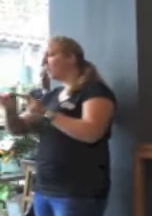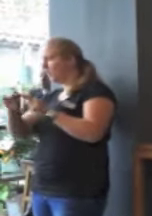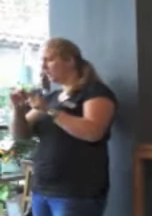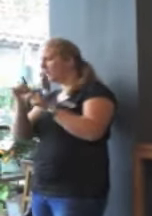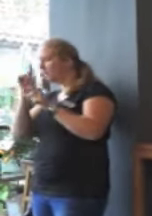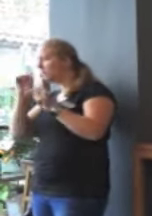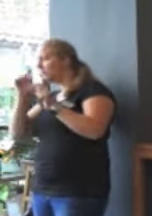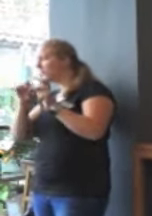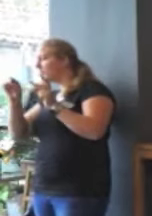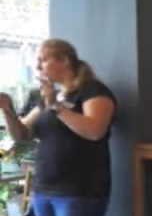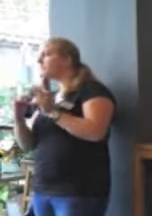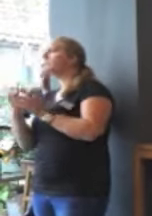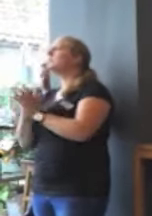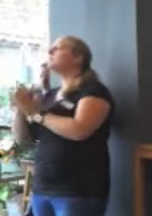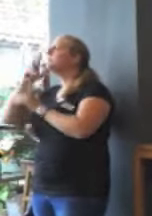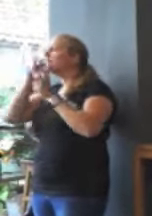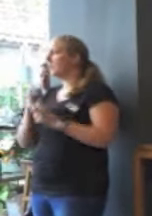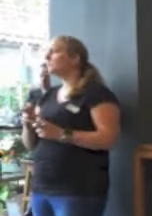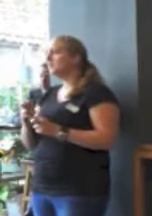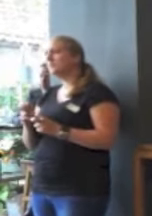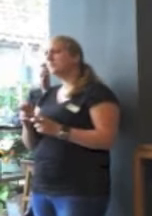inom forskningen nu som visar på att